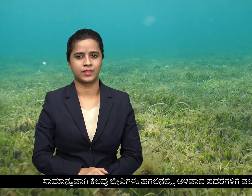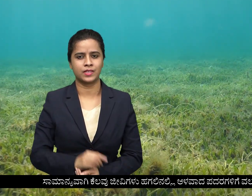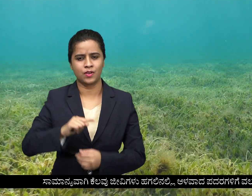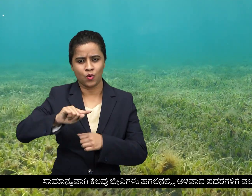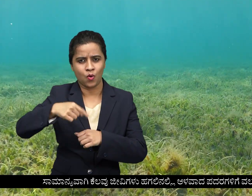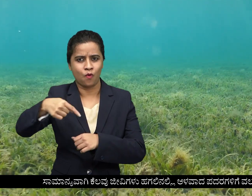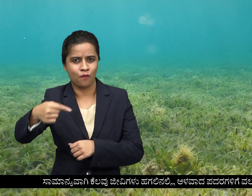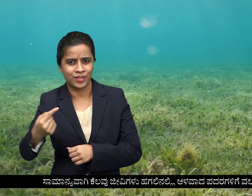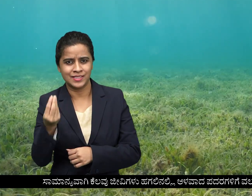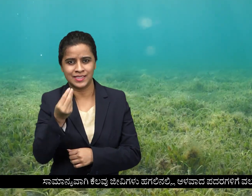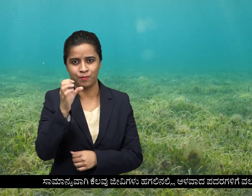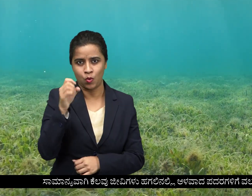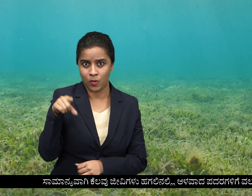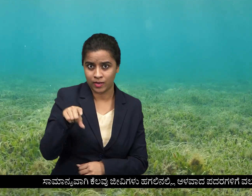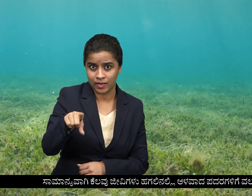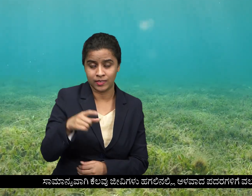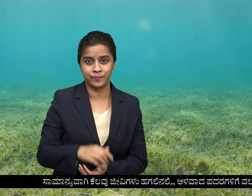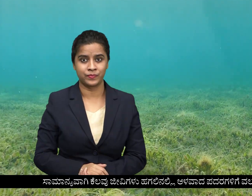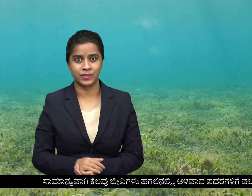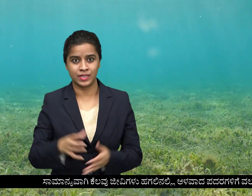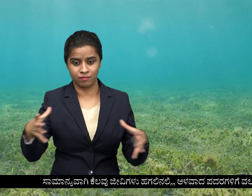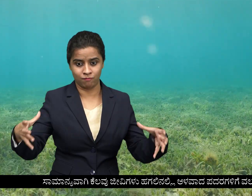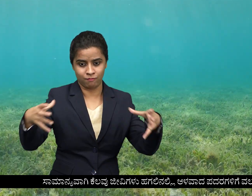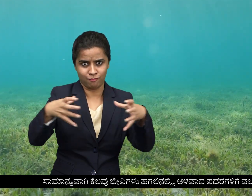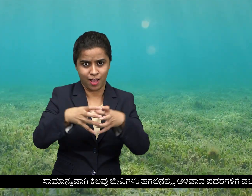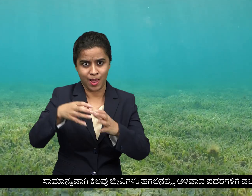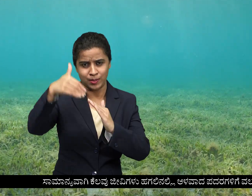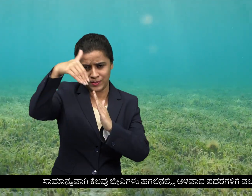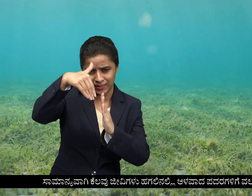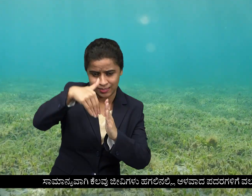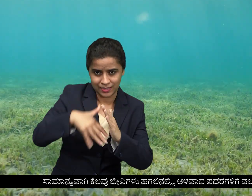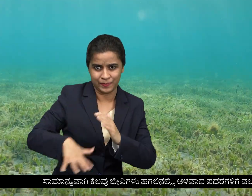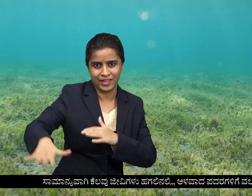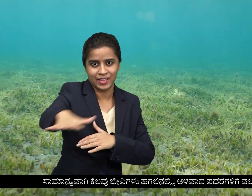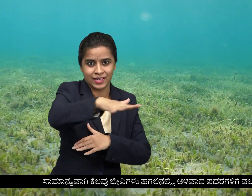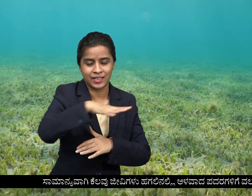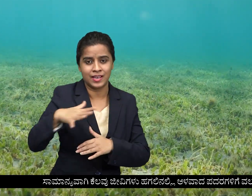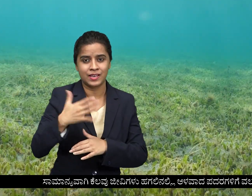ಸಾಮಾನ್ಯವಾಗಿ ಕೆಲವು ಜೀವಿಗಳು ಹಗಲಿನಲ್ಲಿ ಆಳವಾದ ಪದರಗಳಿಗೆ ವಲಸೆ ಹೋಗುತ್ತವೆ